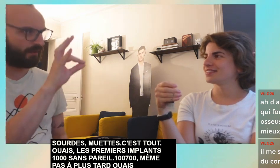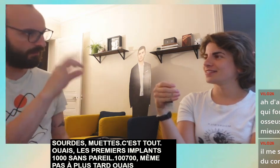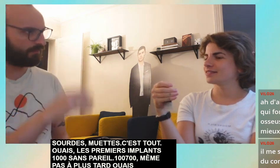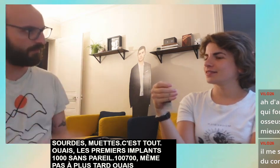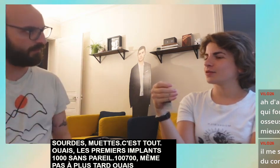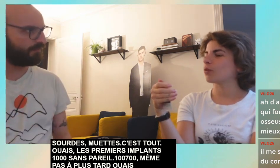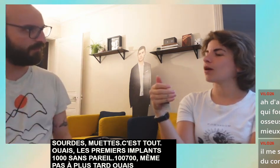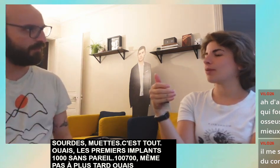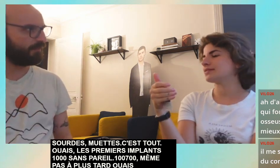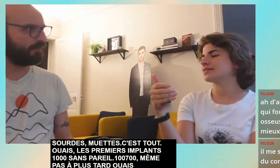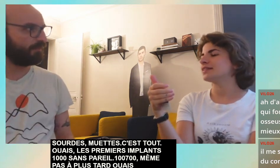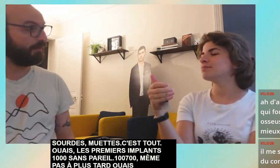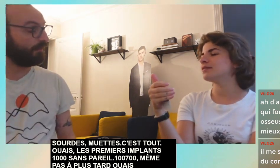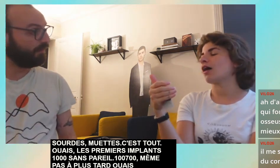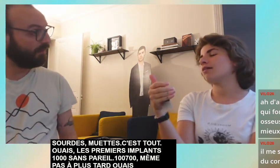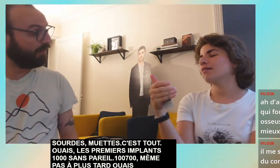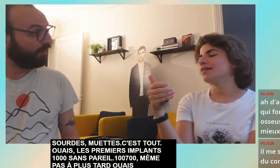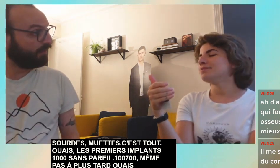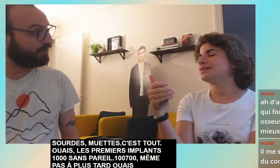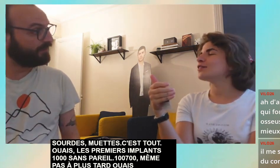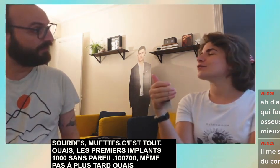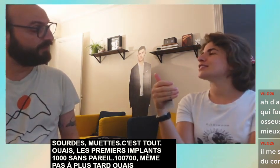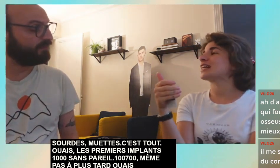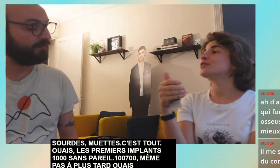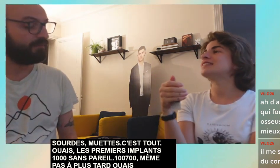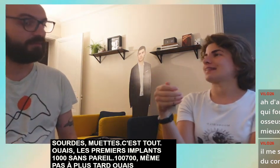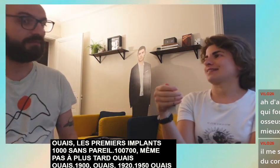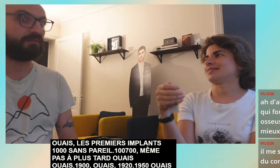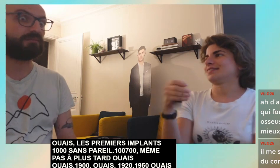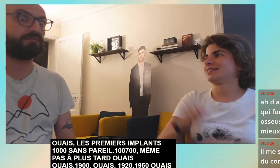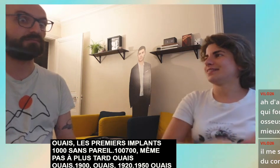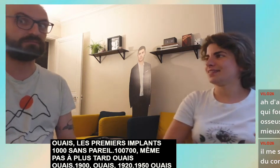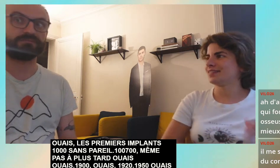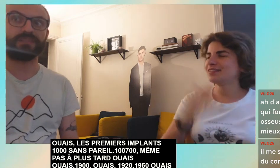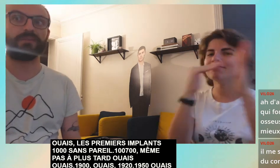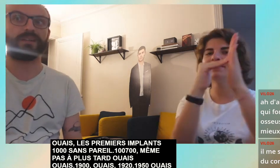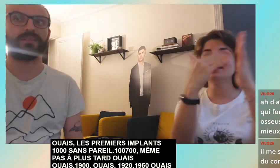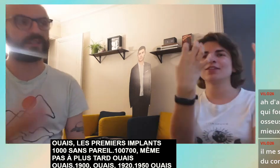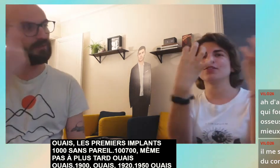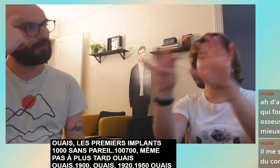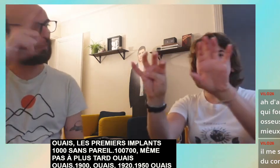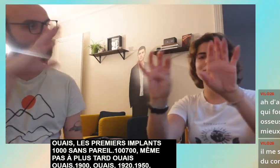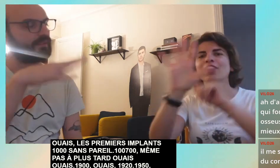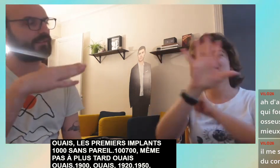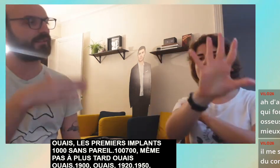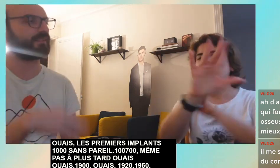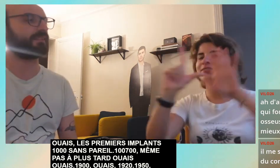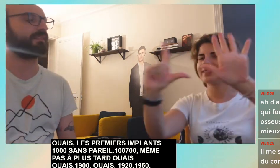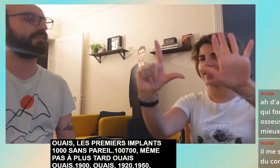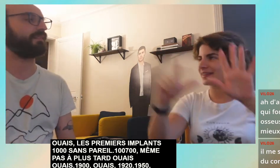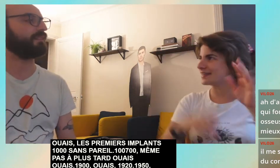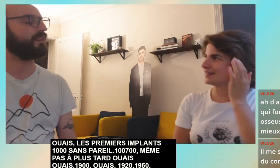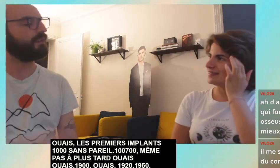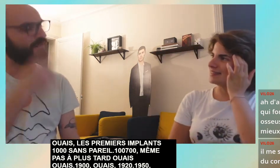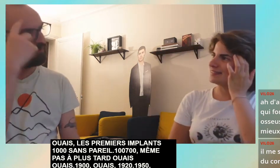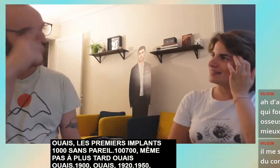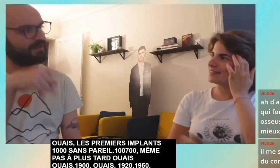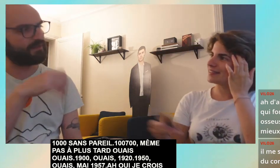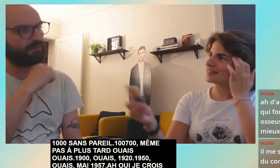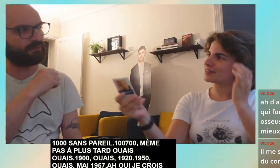1950. Ouais, mais pas. 1957. Ah ouais, putain, je croyais que c'était... 1957. Je croyais que c'était